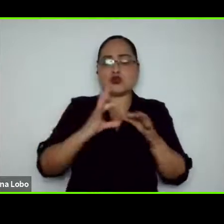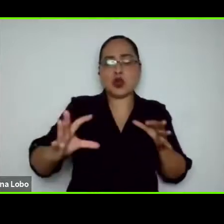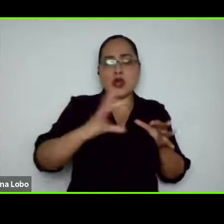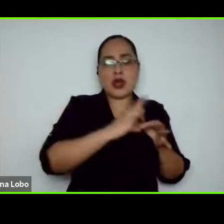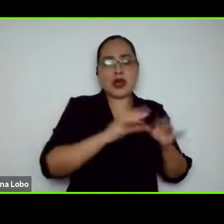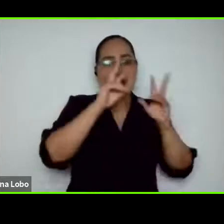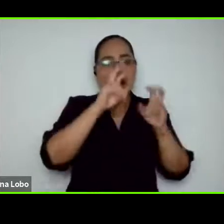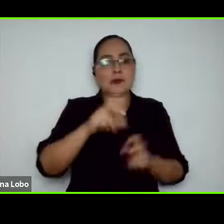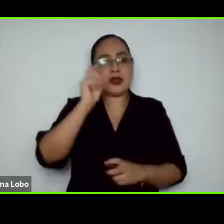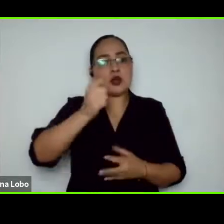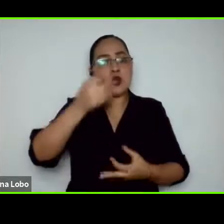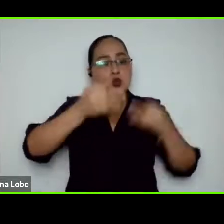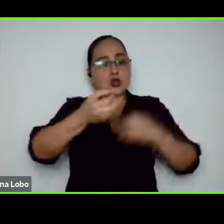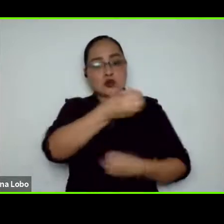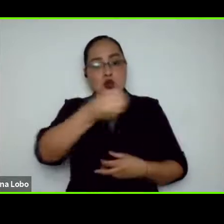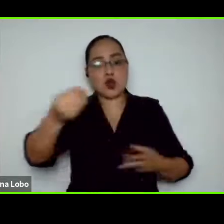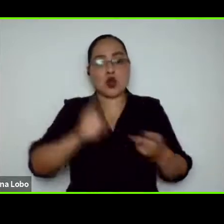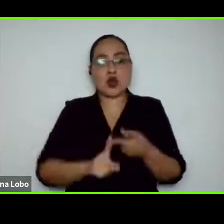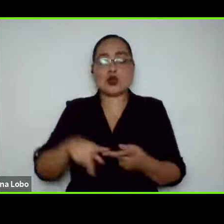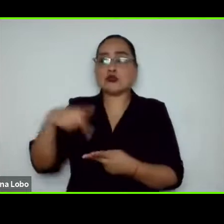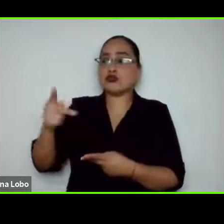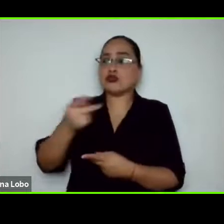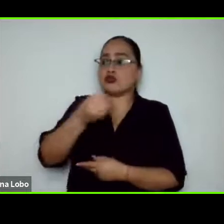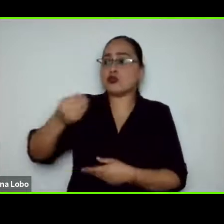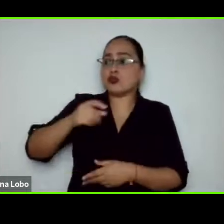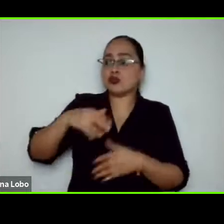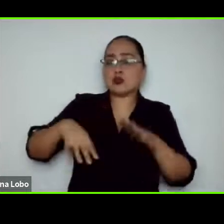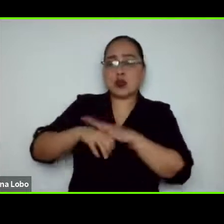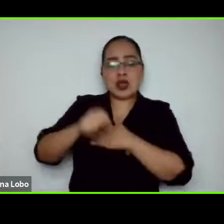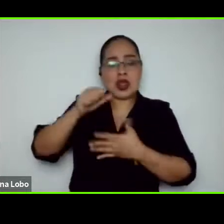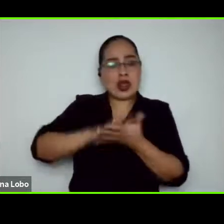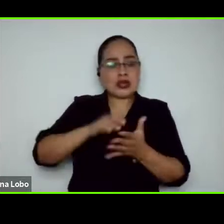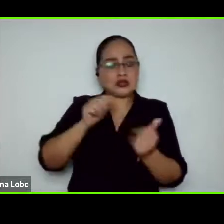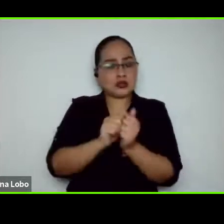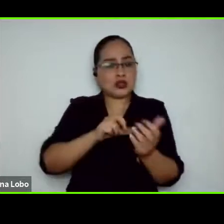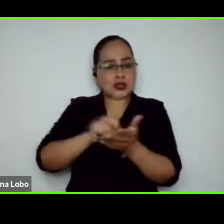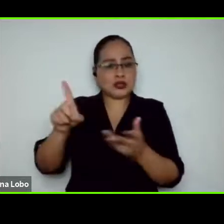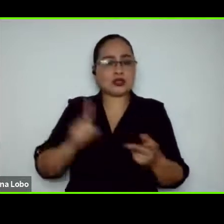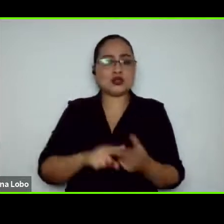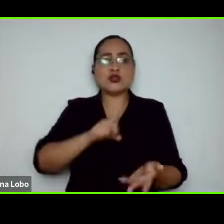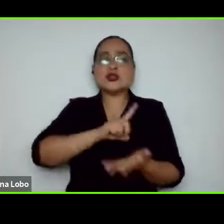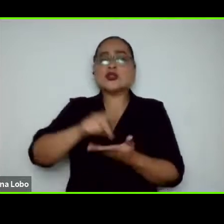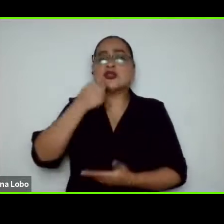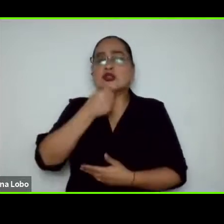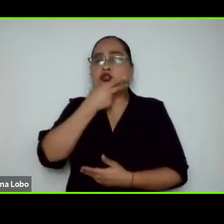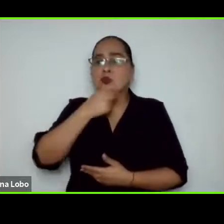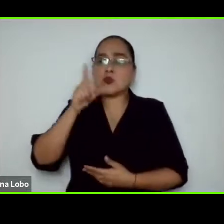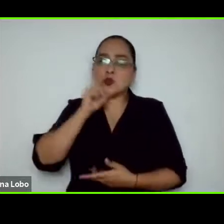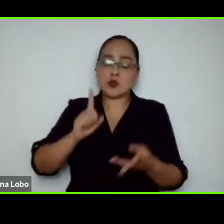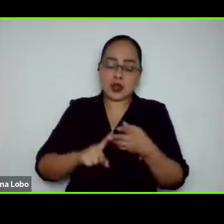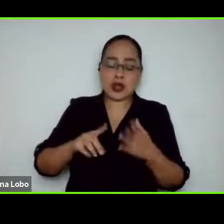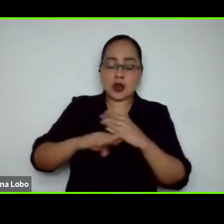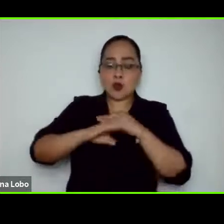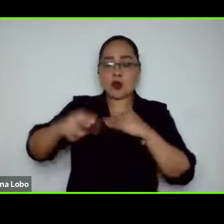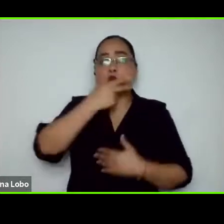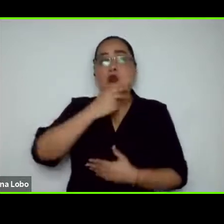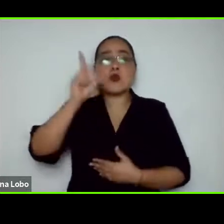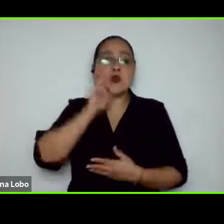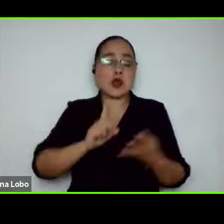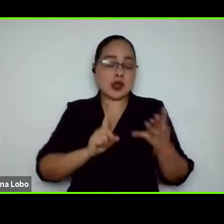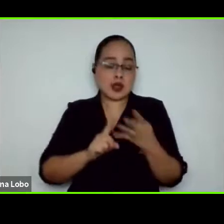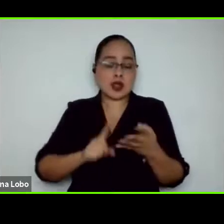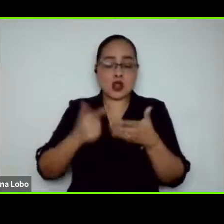proceso, garantías penales, derechos de los niños, niñas y adolescentes, derechos sobre la igualdad entre el hombre y la mujer, derechos de